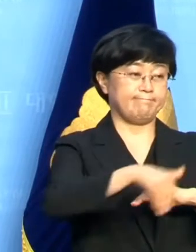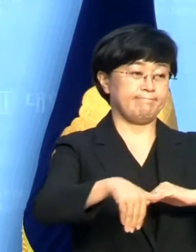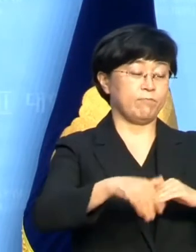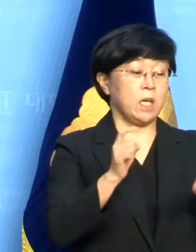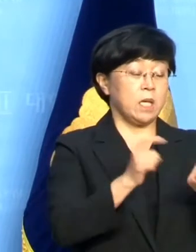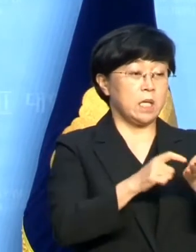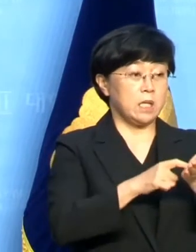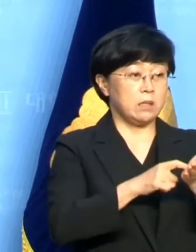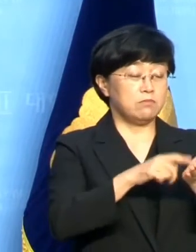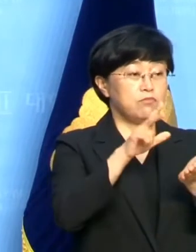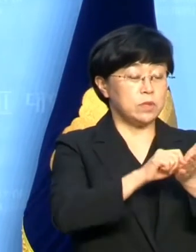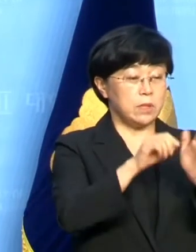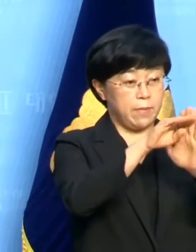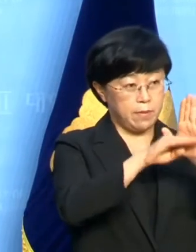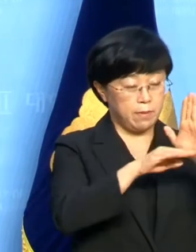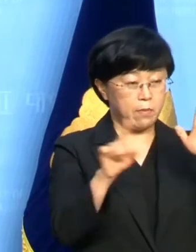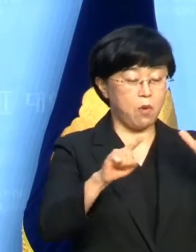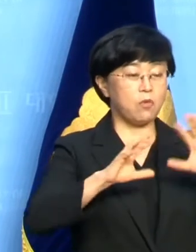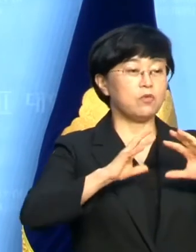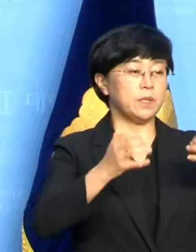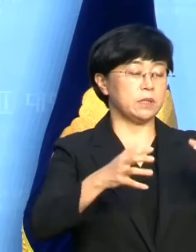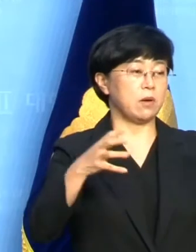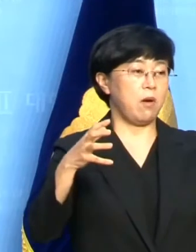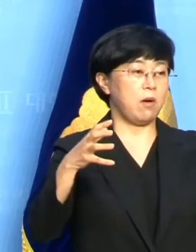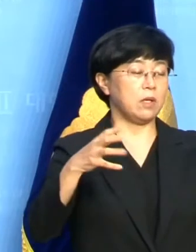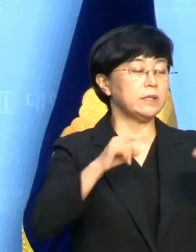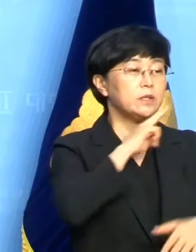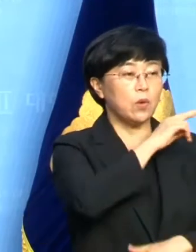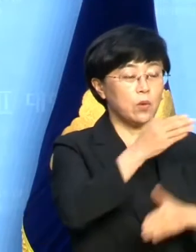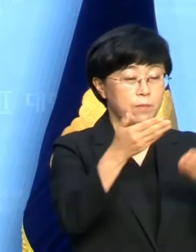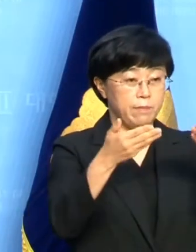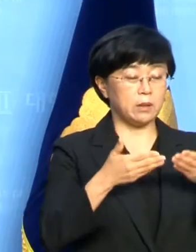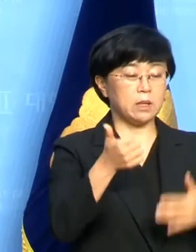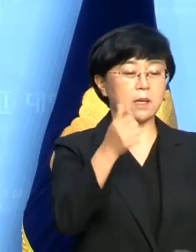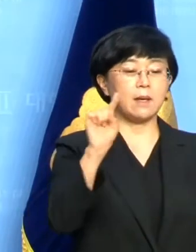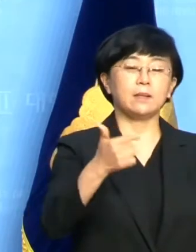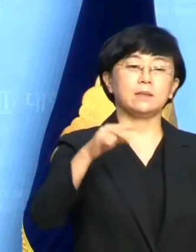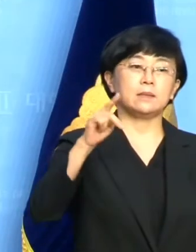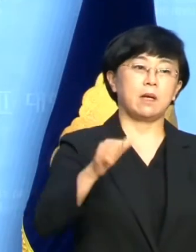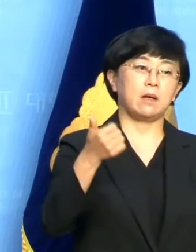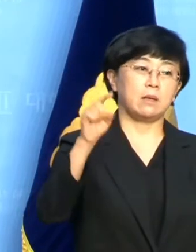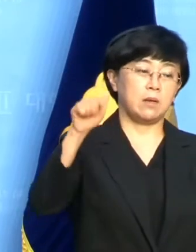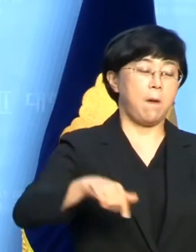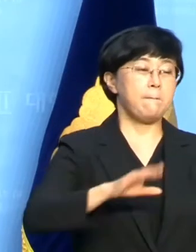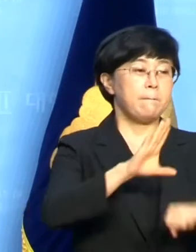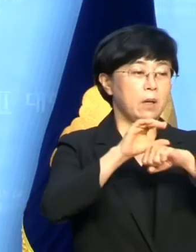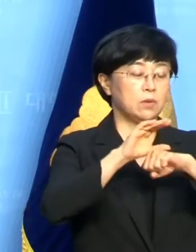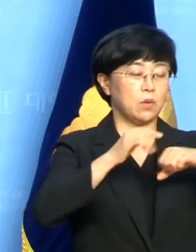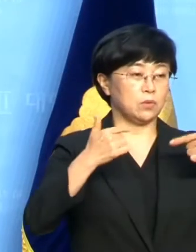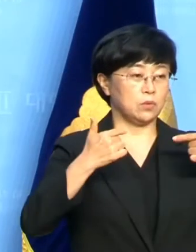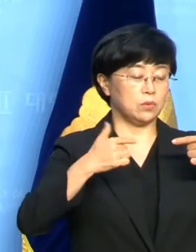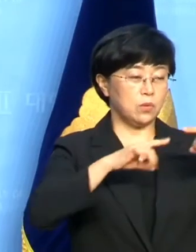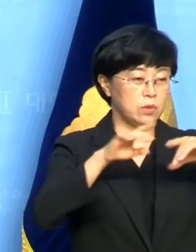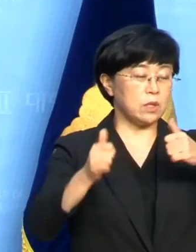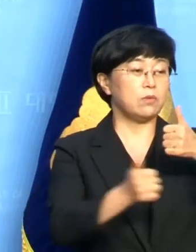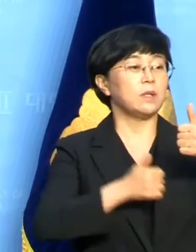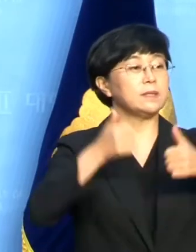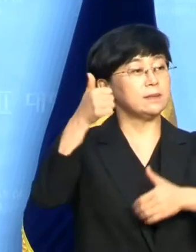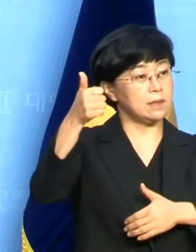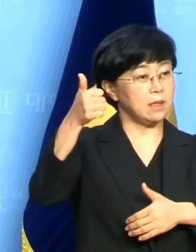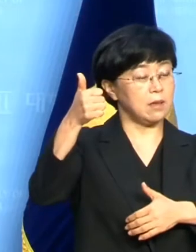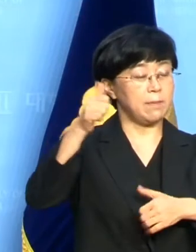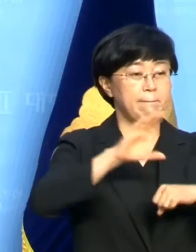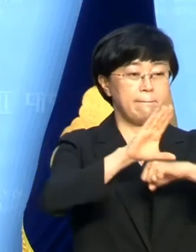긴급 현안 앉고는 국민적 의혹을 받고 있는 한상혁 방송통신위원장 의